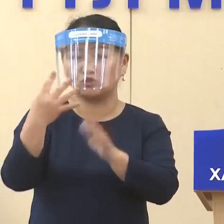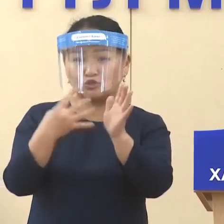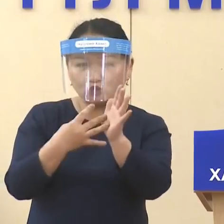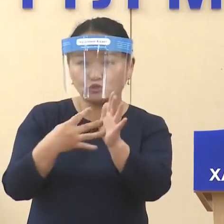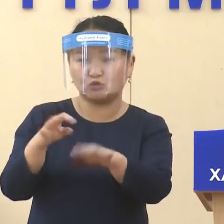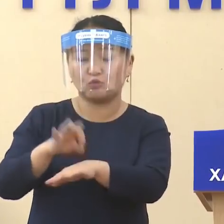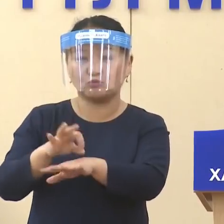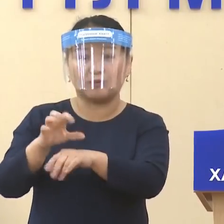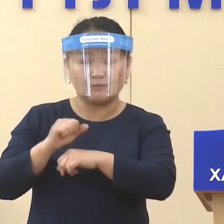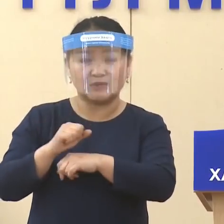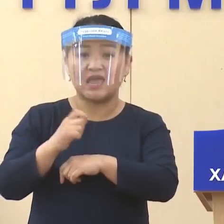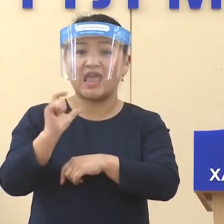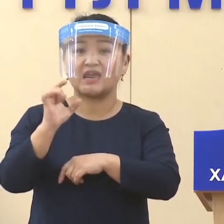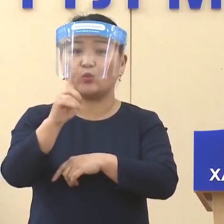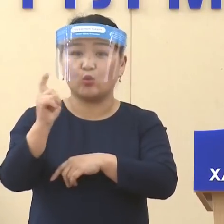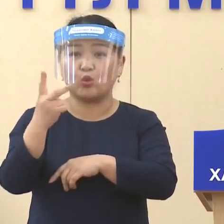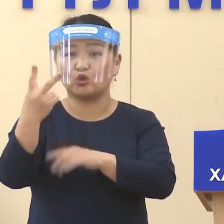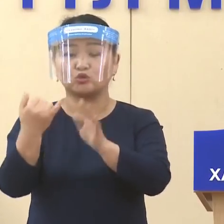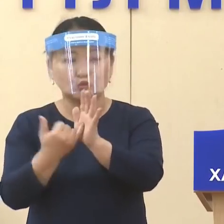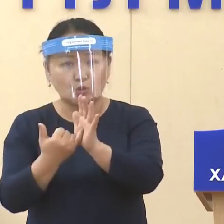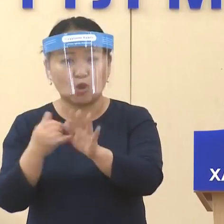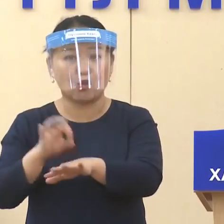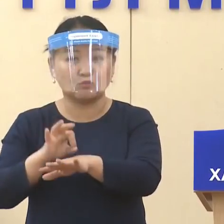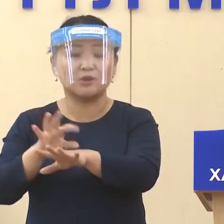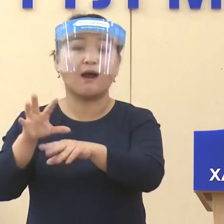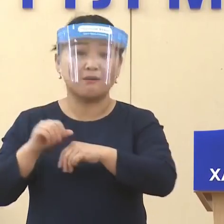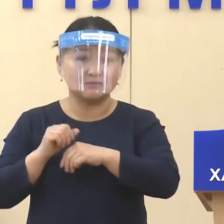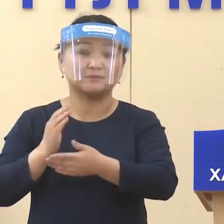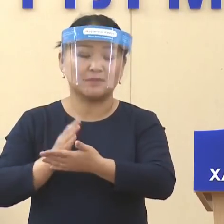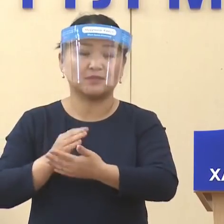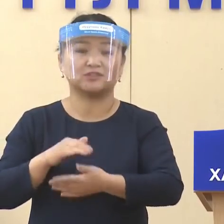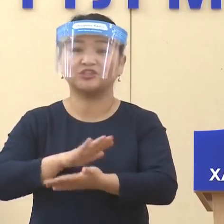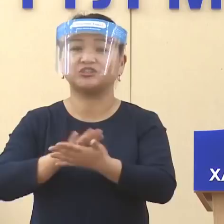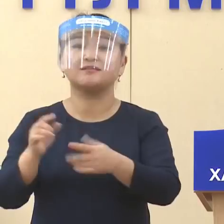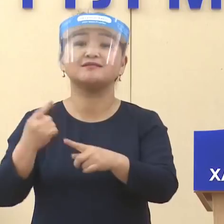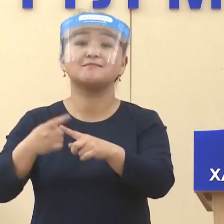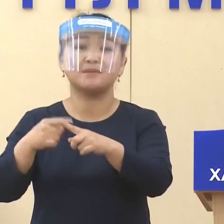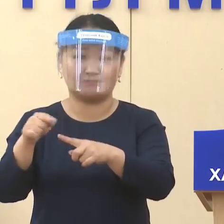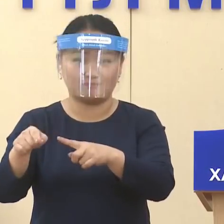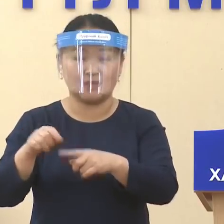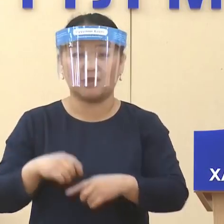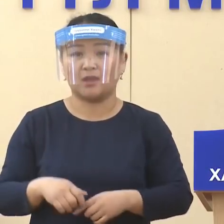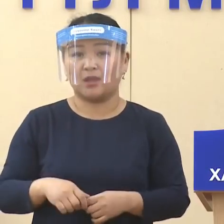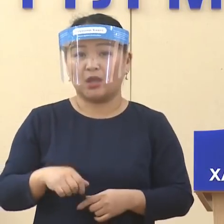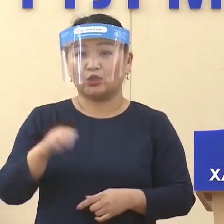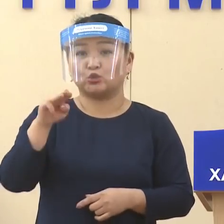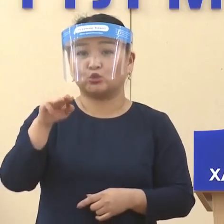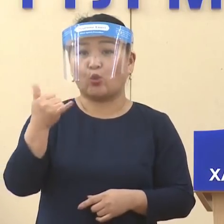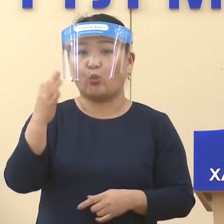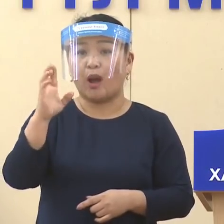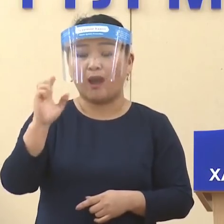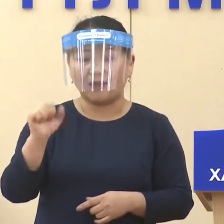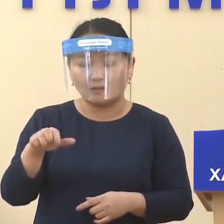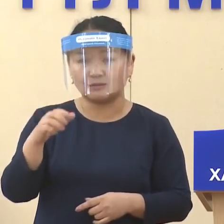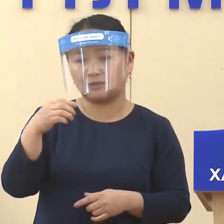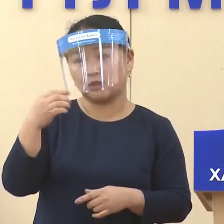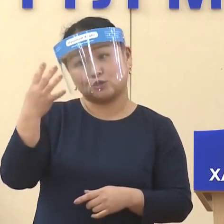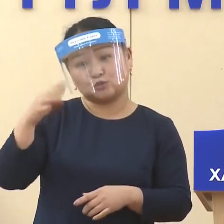тохиолдол, Эрхүүд 26 тохиолдол шинээр нэмэгдсэн байна. За мөн Тувад сүүлийн 4